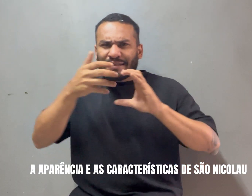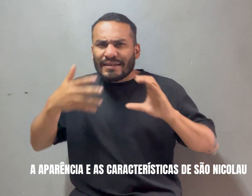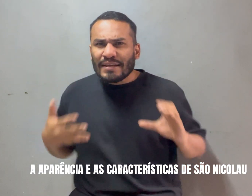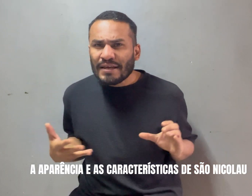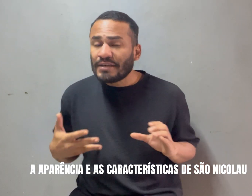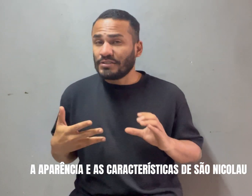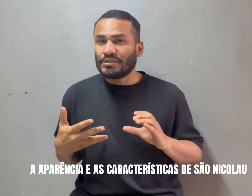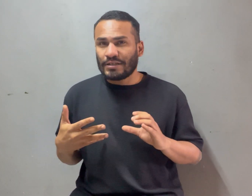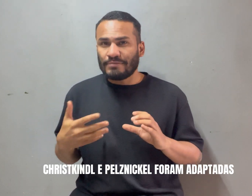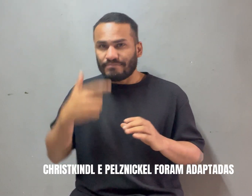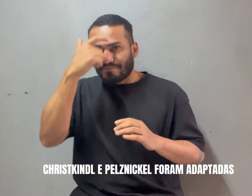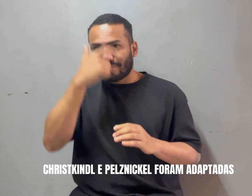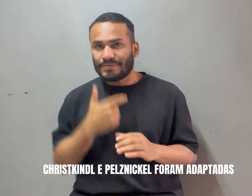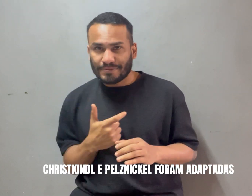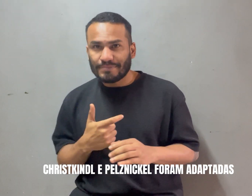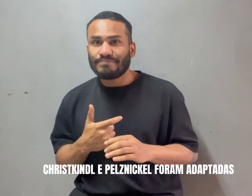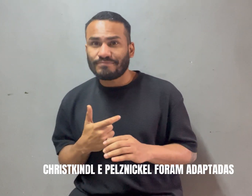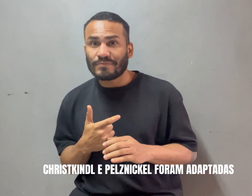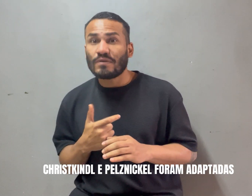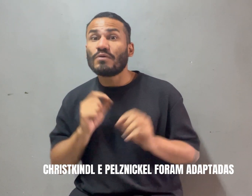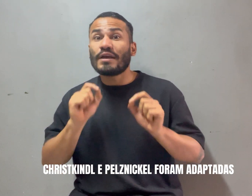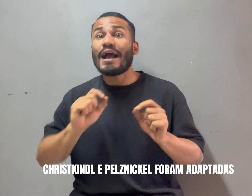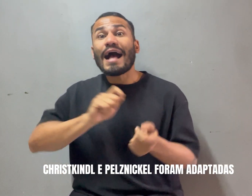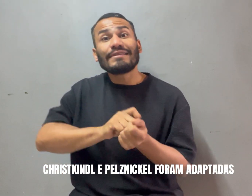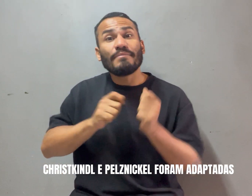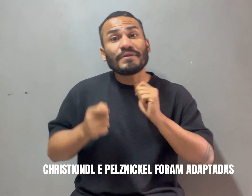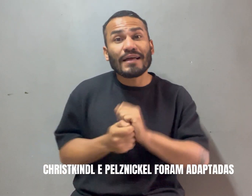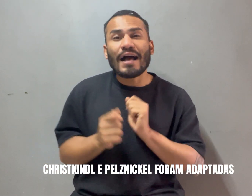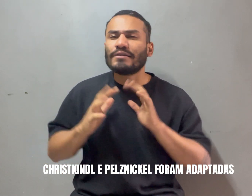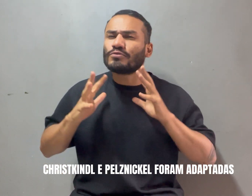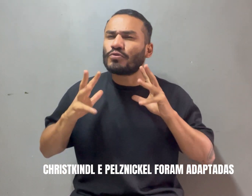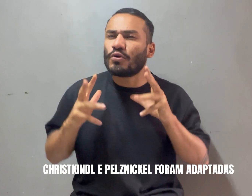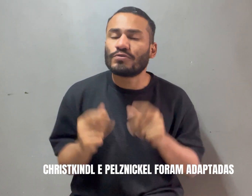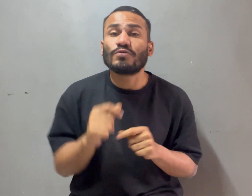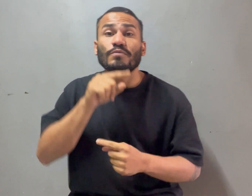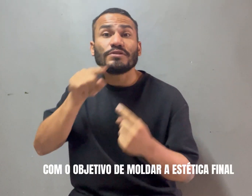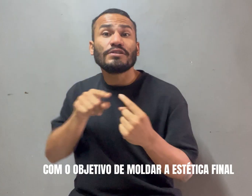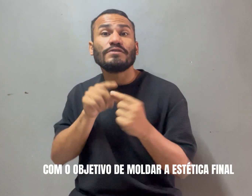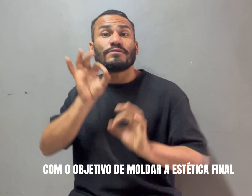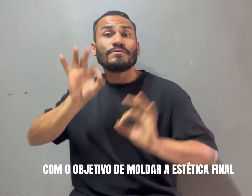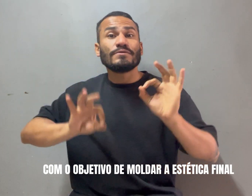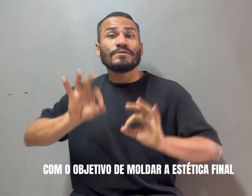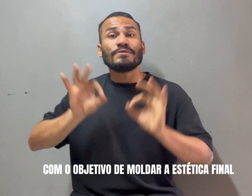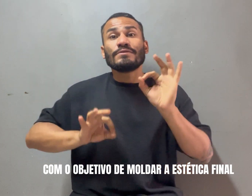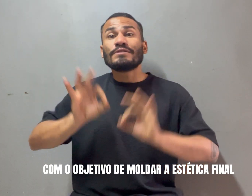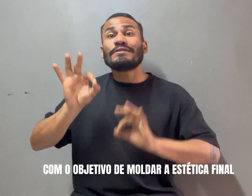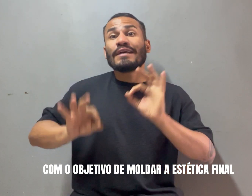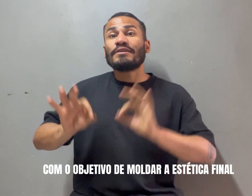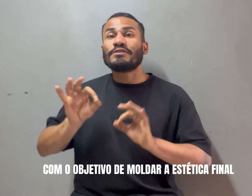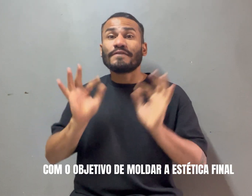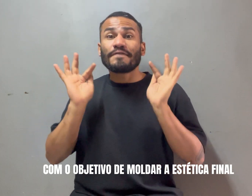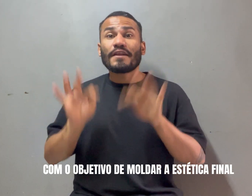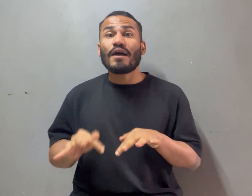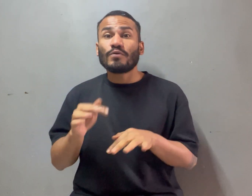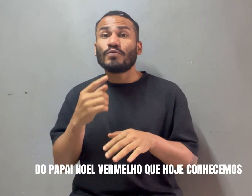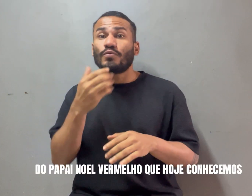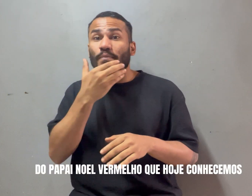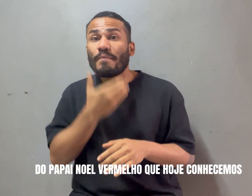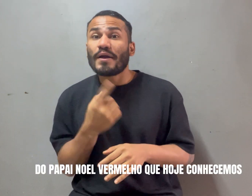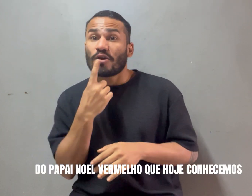São Nicolau, Christkindl e Pelsníquel foram adaptadas, com o objetivo de moldar a estética final do Papai Noel